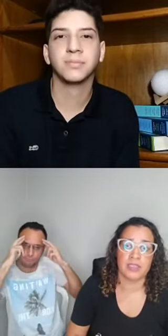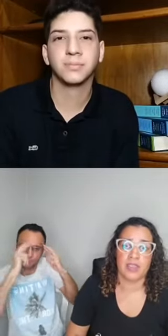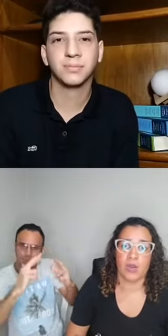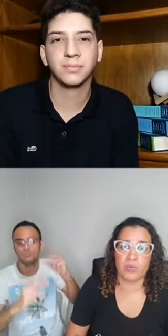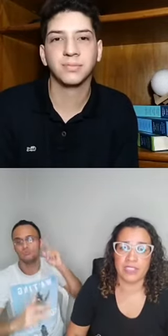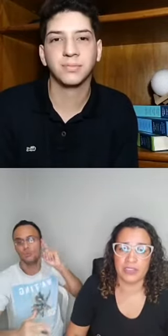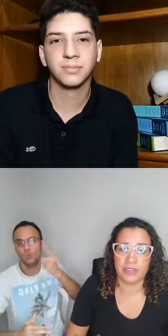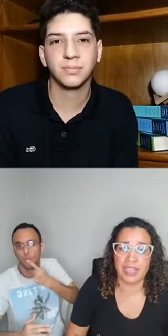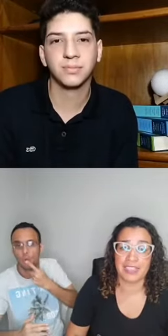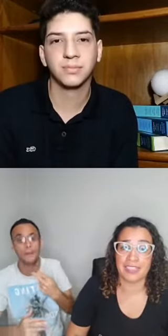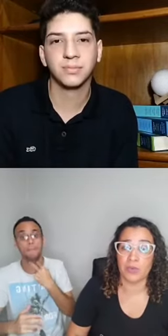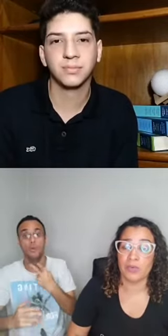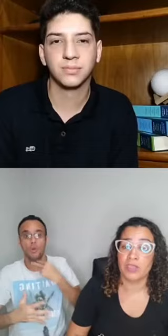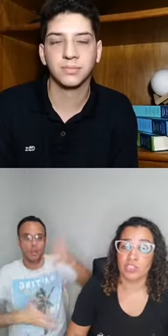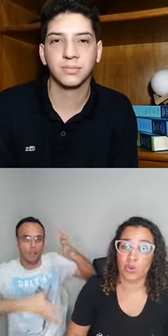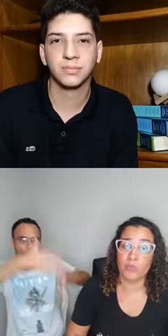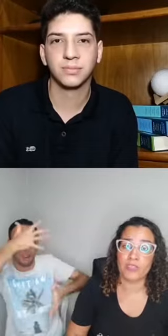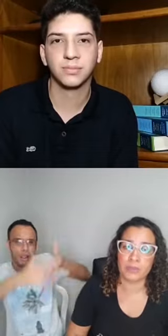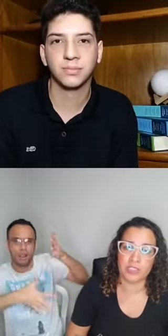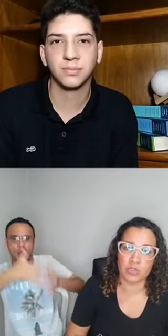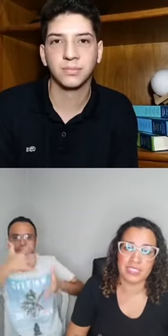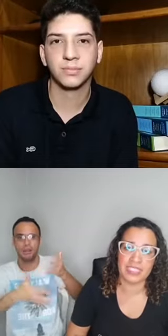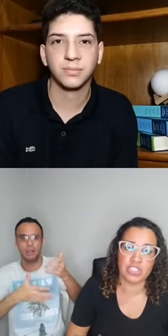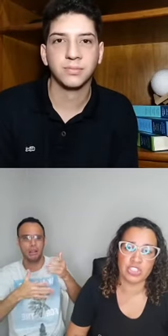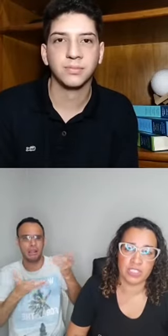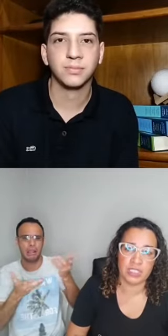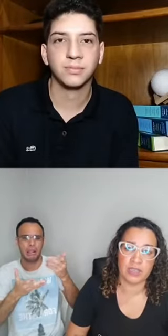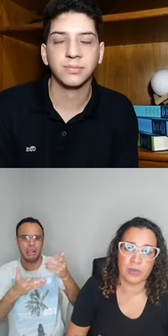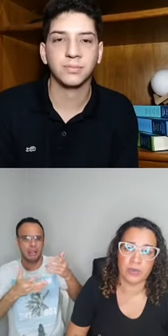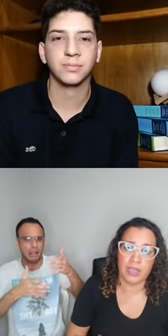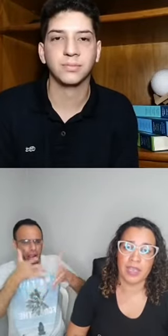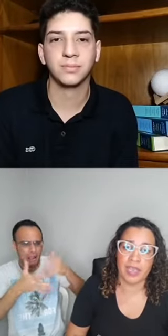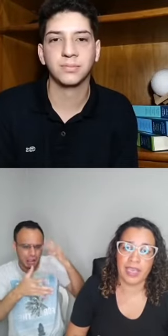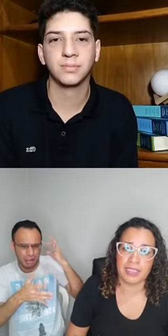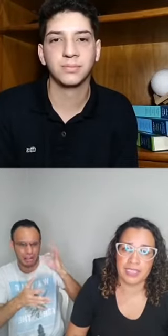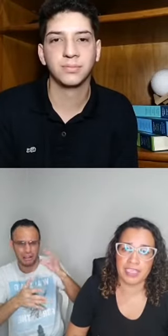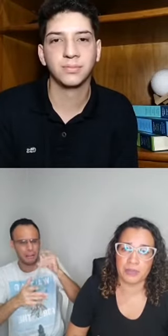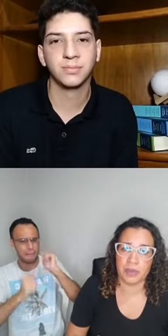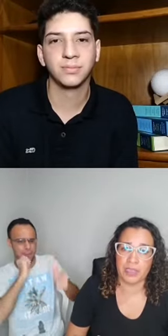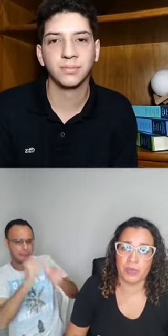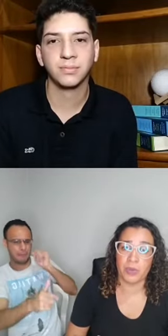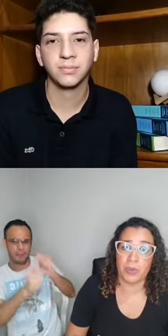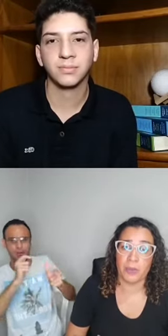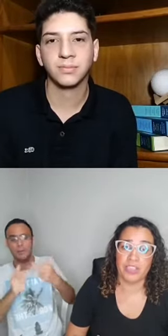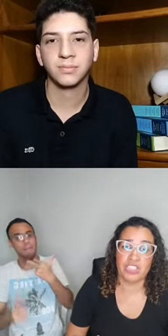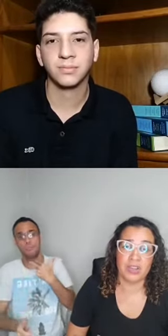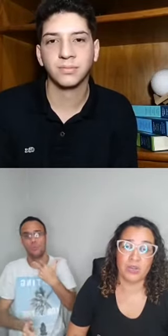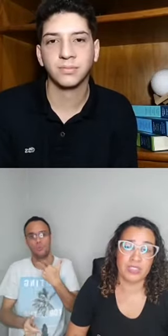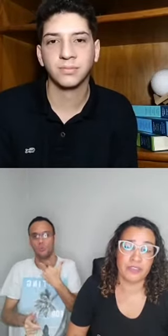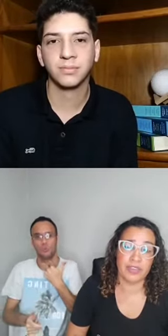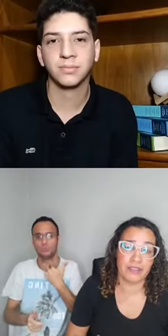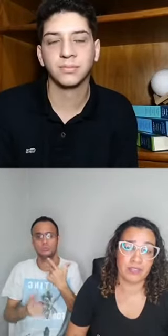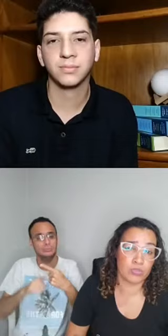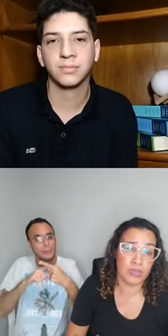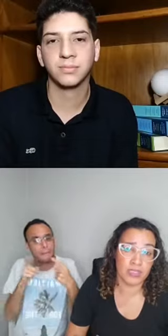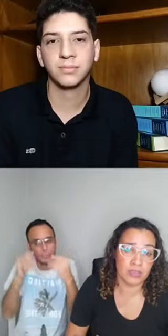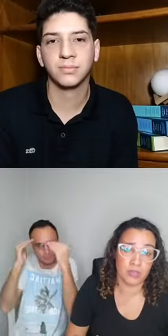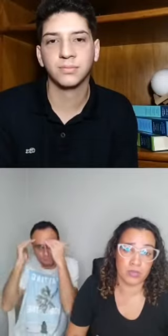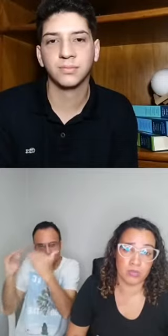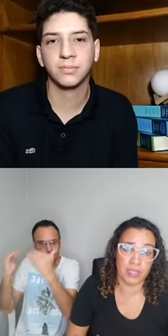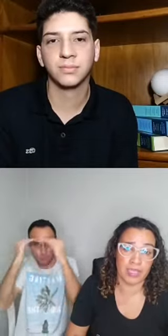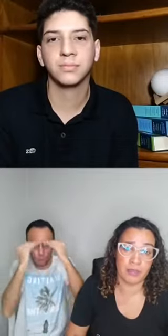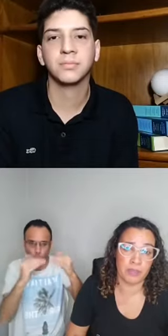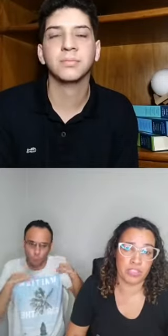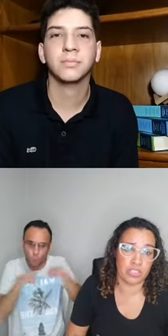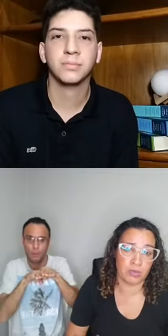ouvintes, alguns significados. Então, tinha algumas pessoas que tinham esse respeito. Mas tinha outros que ficavam